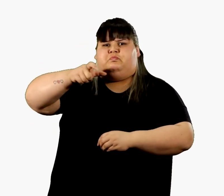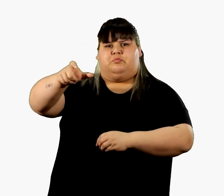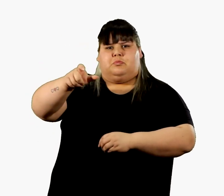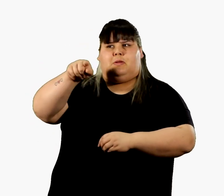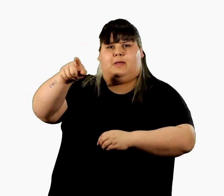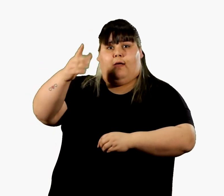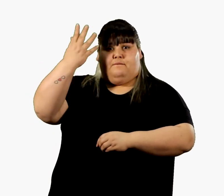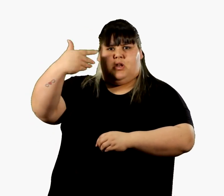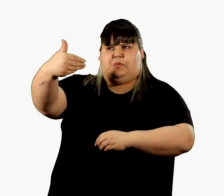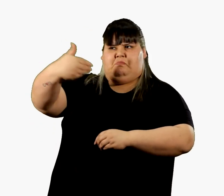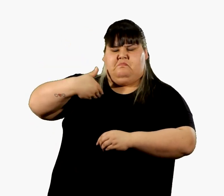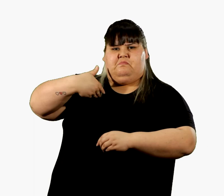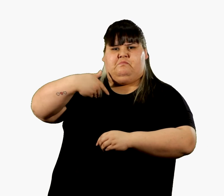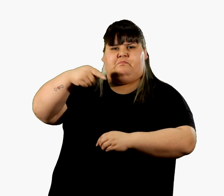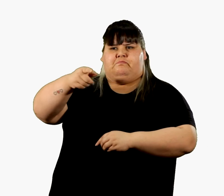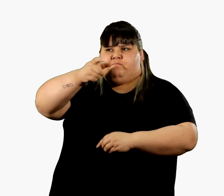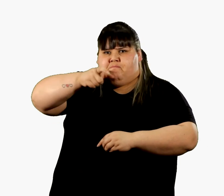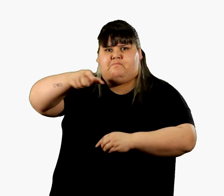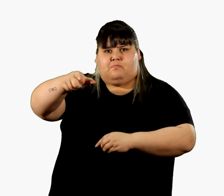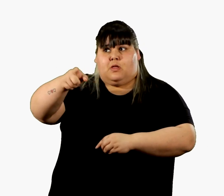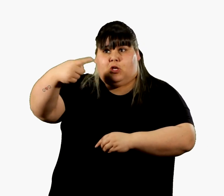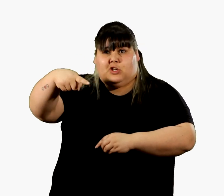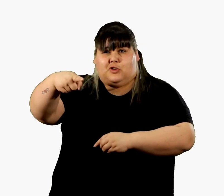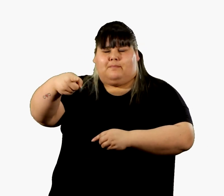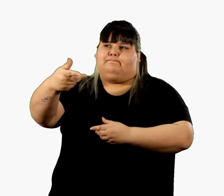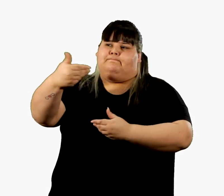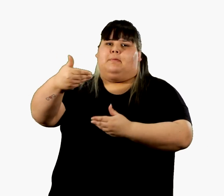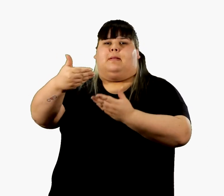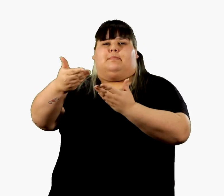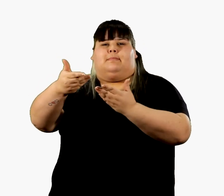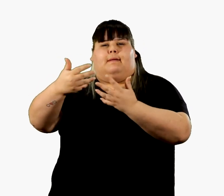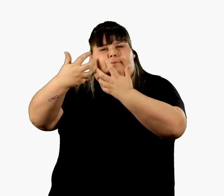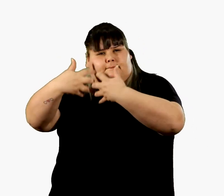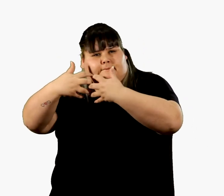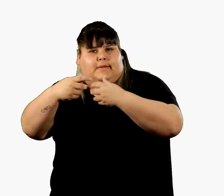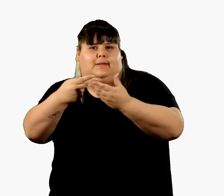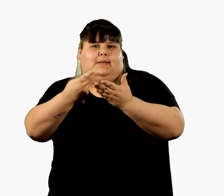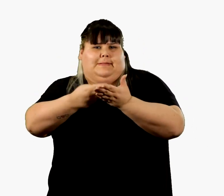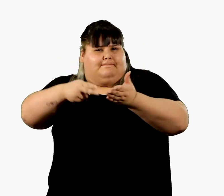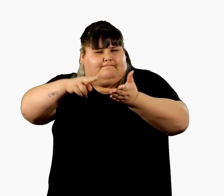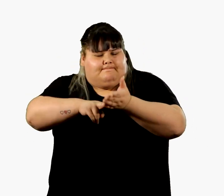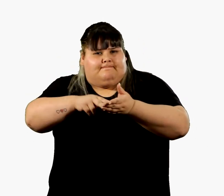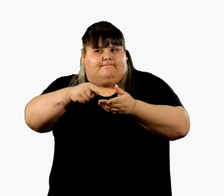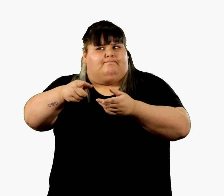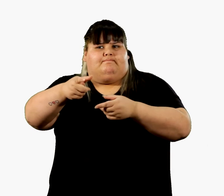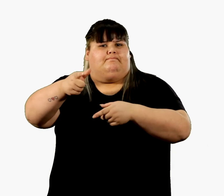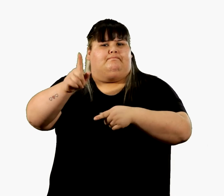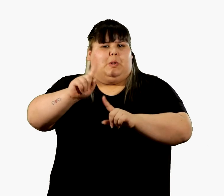y aunque lo habían instado a que reflexione sobre las consecuencias fue determinante al